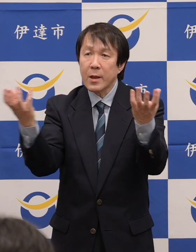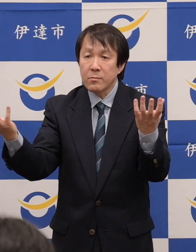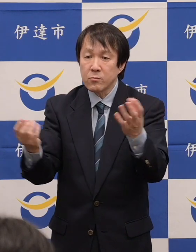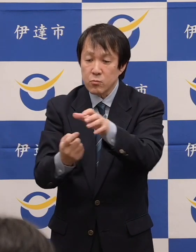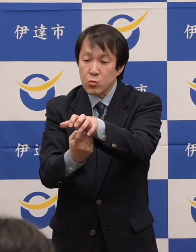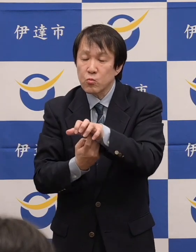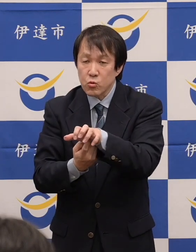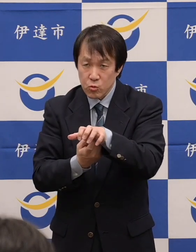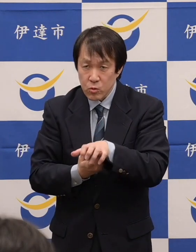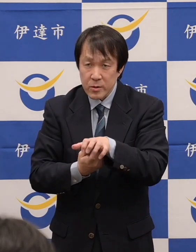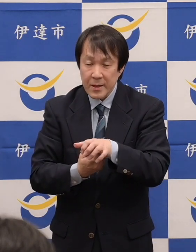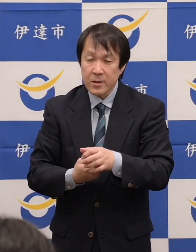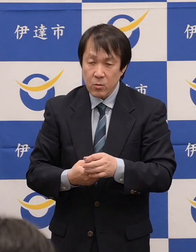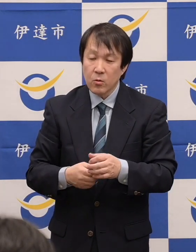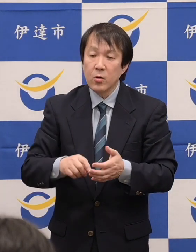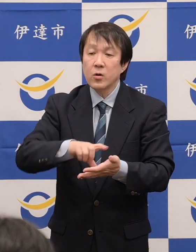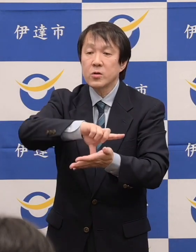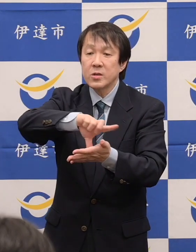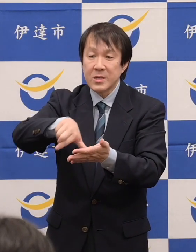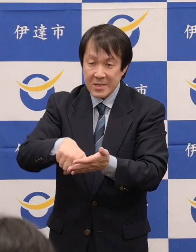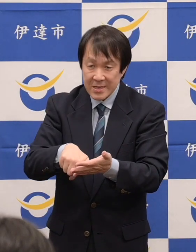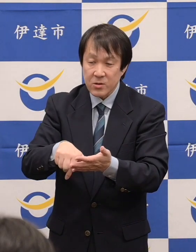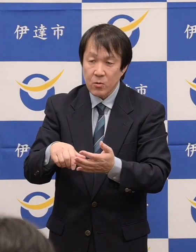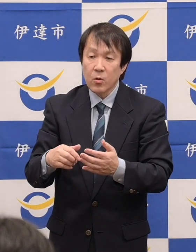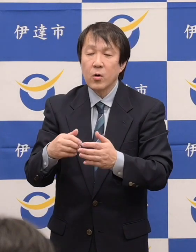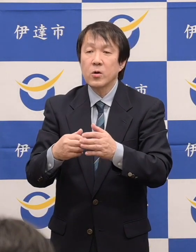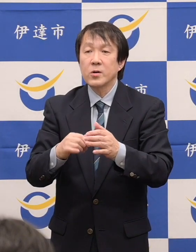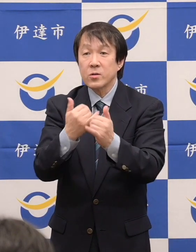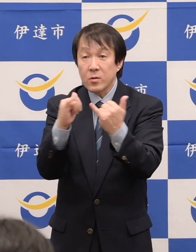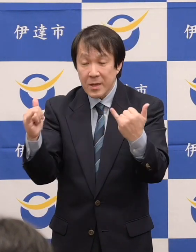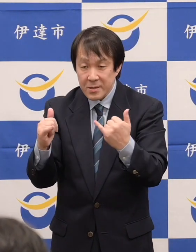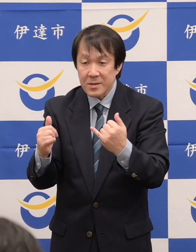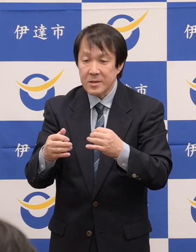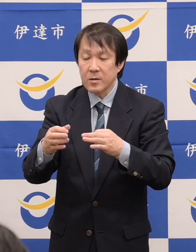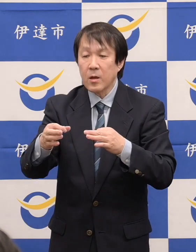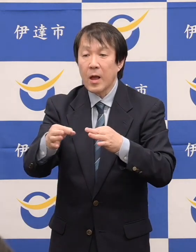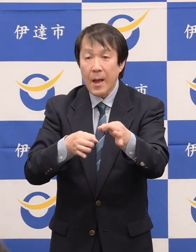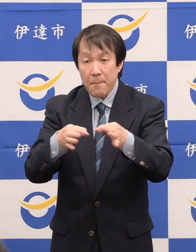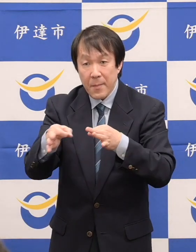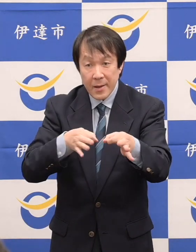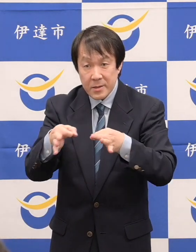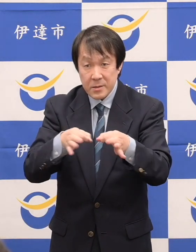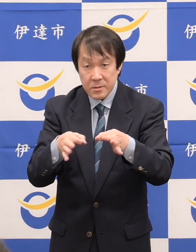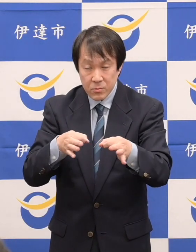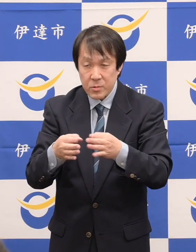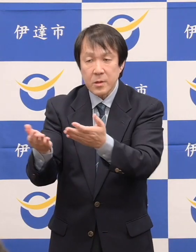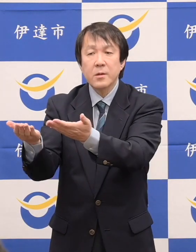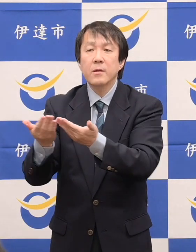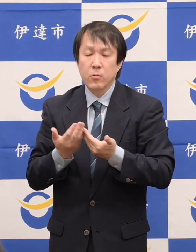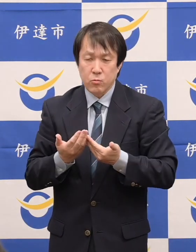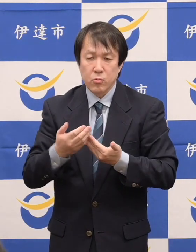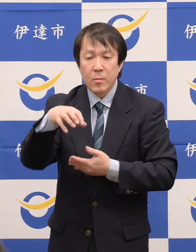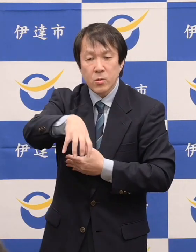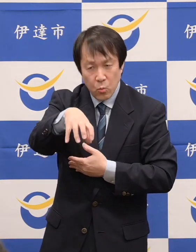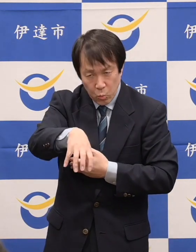を地元の方にしていただける場所として提供していきたいと思っております。